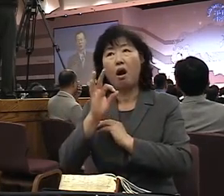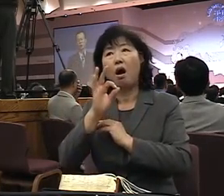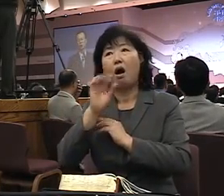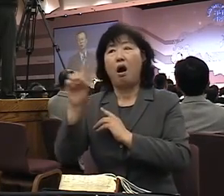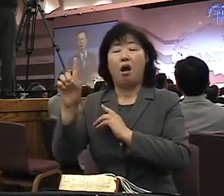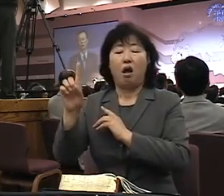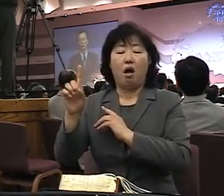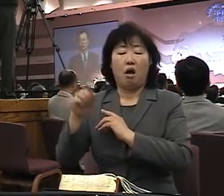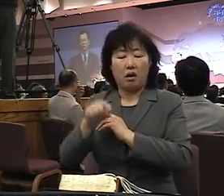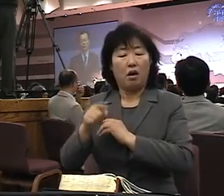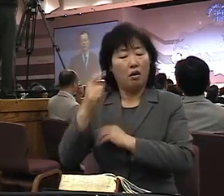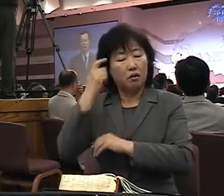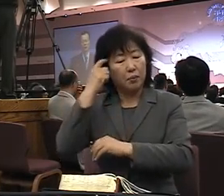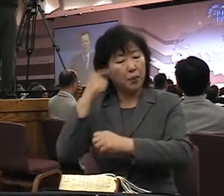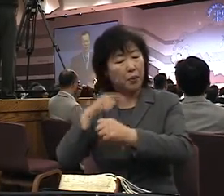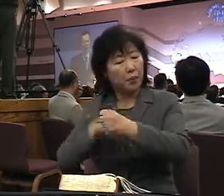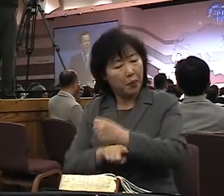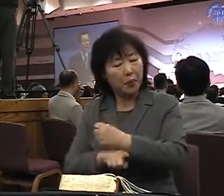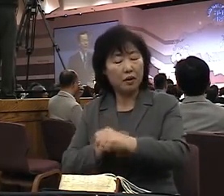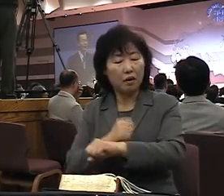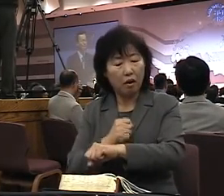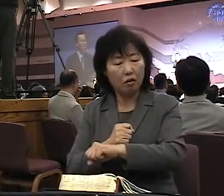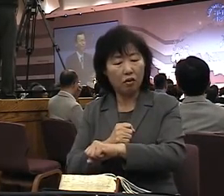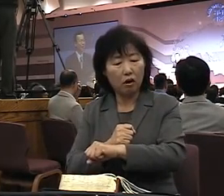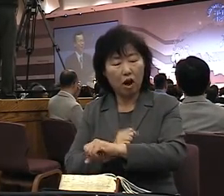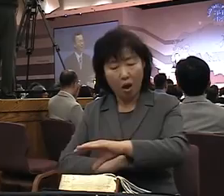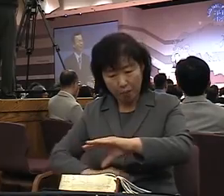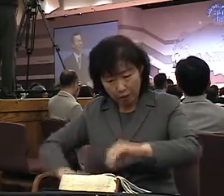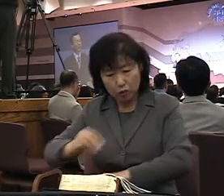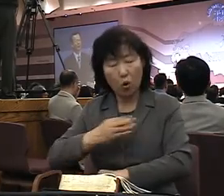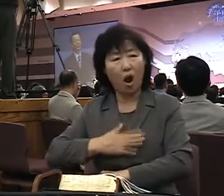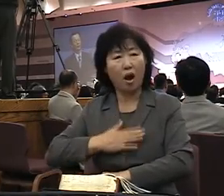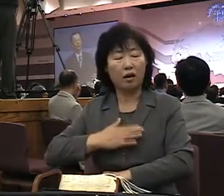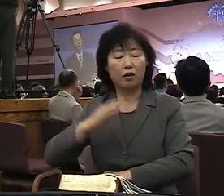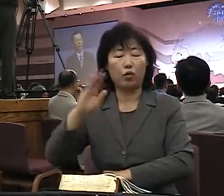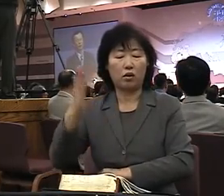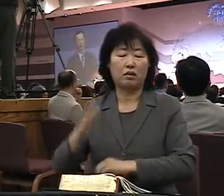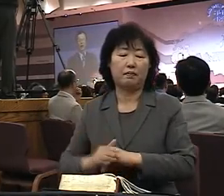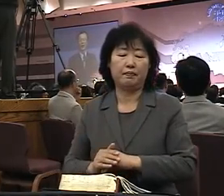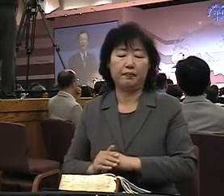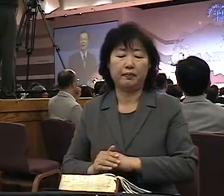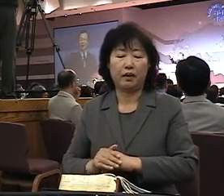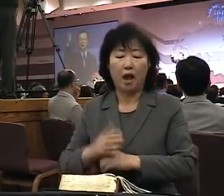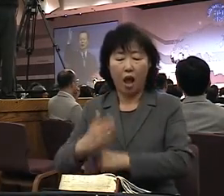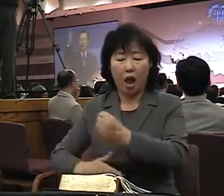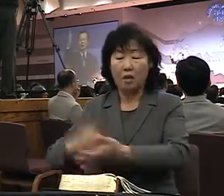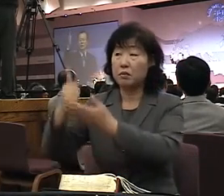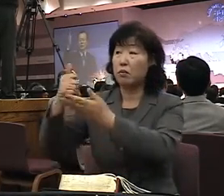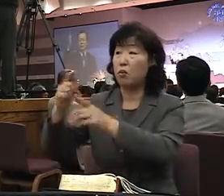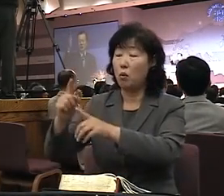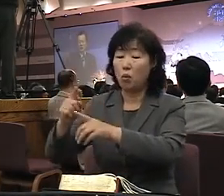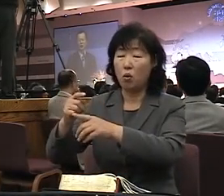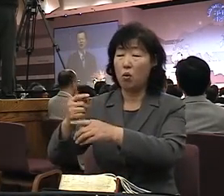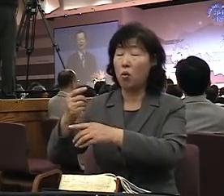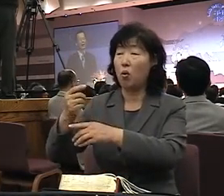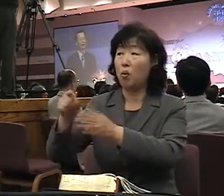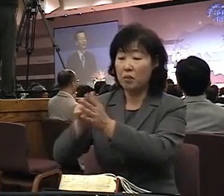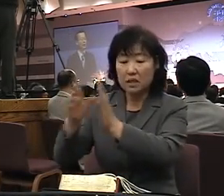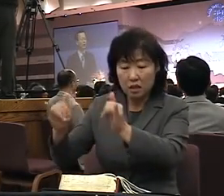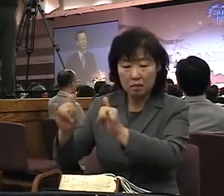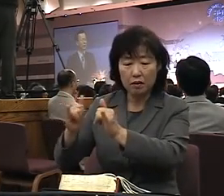이러한 뜻에서 하신 것이구나 하고 우리는 비로소 알게 됩니다. 하나님께서는 우리 하나님의 당신의 백성들을